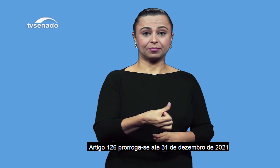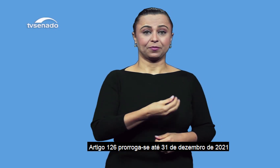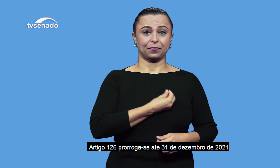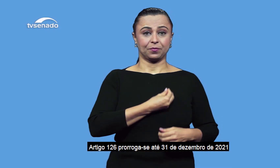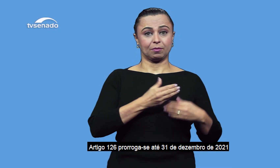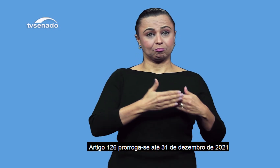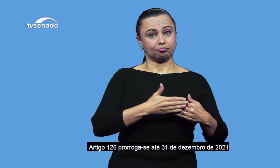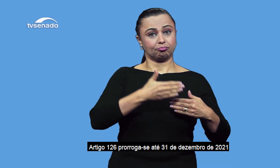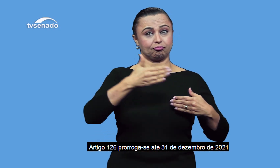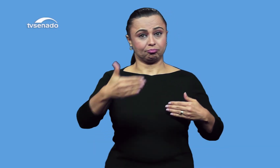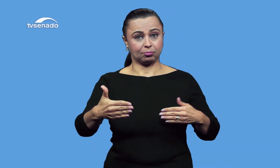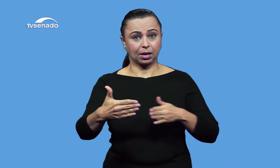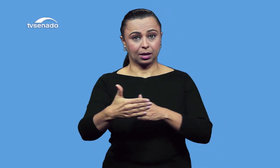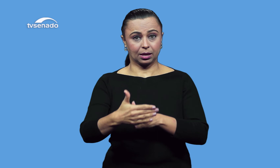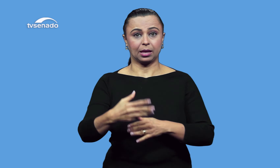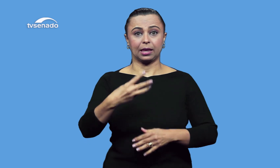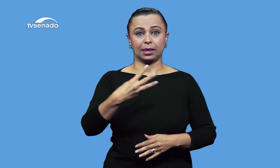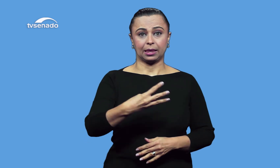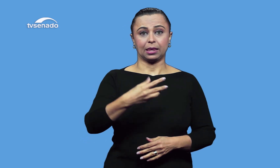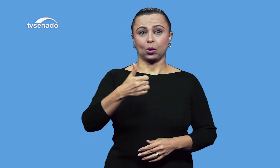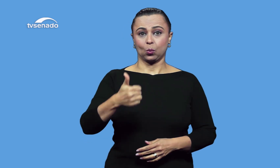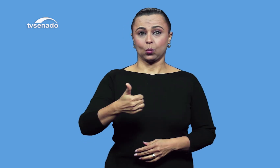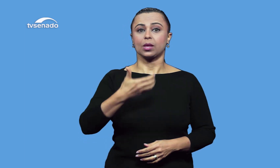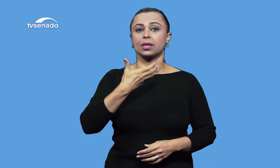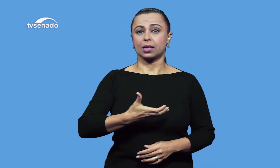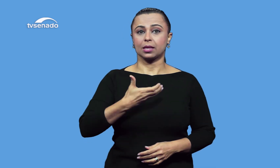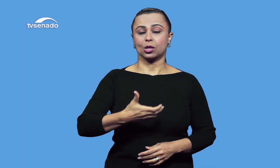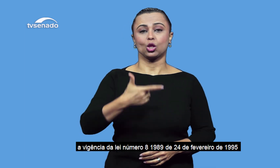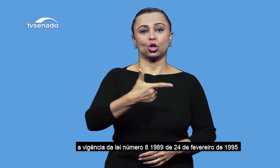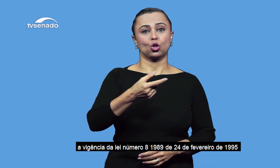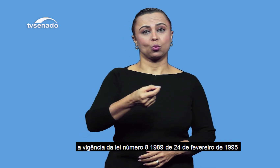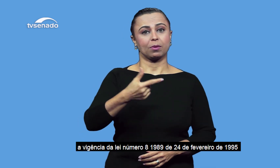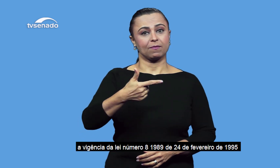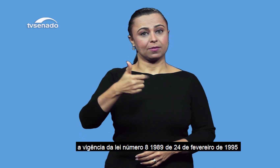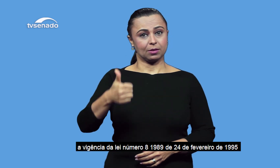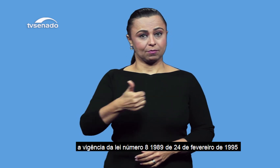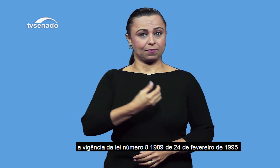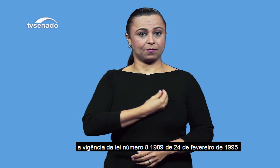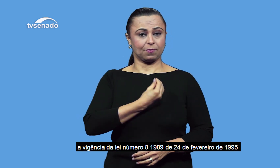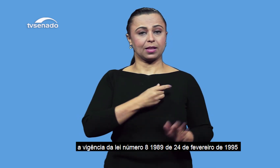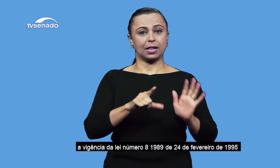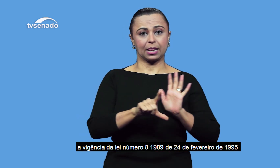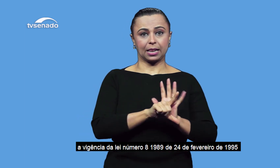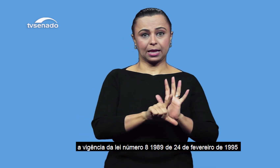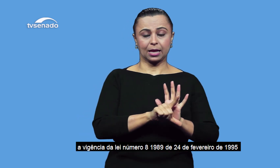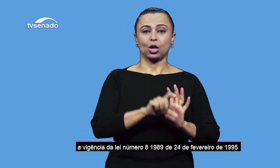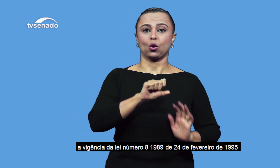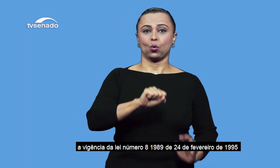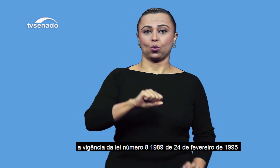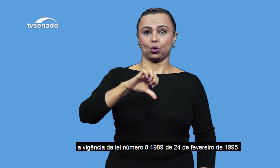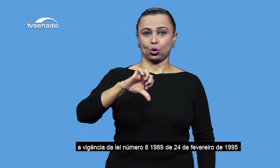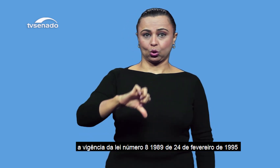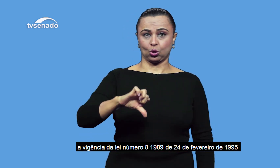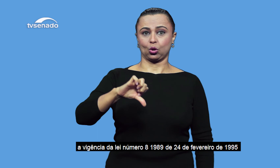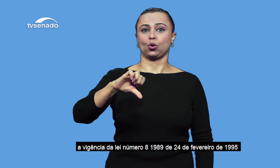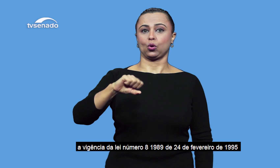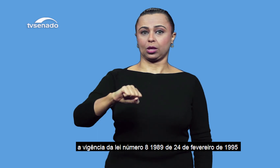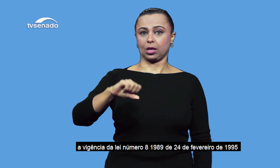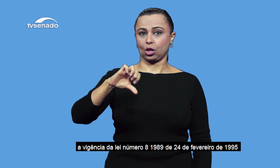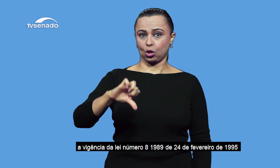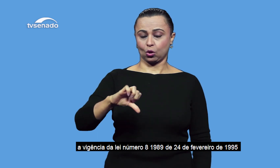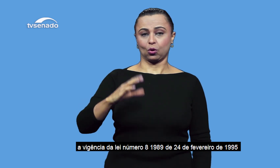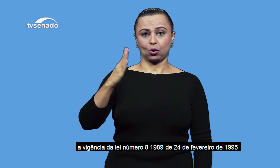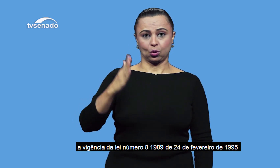até 31 de dezembro de 2021 a vigência da lei número 8 1989